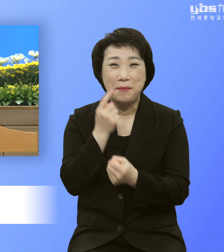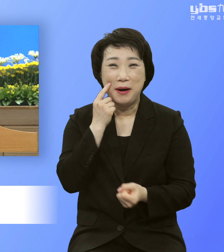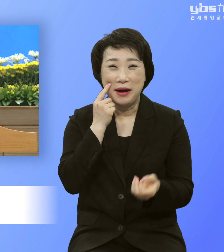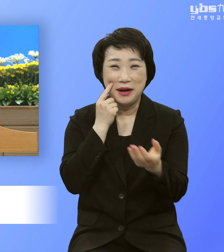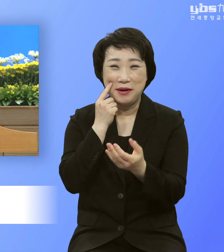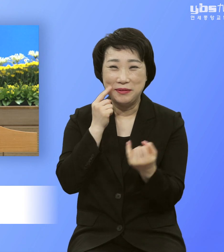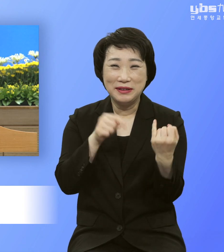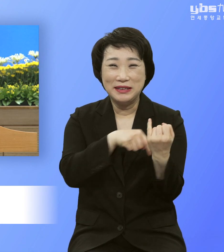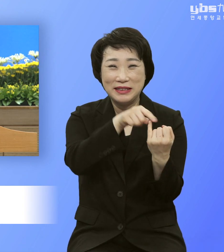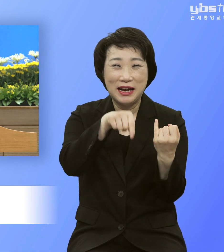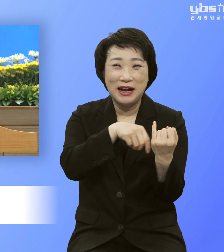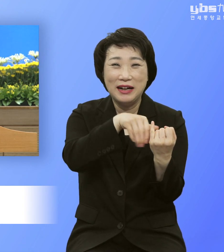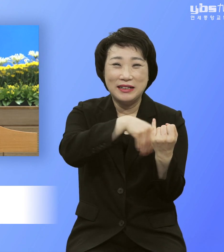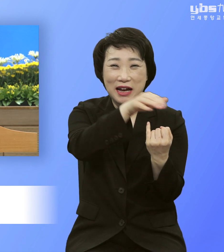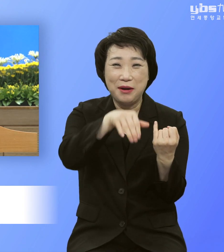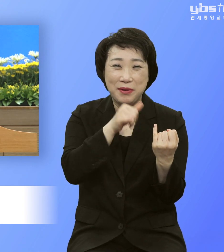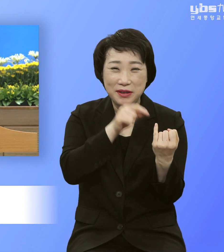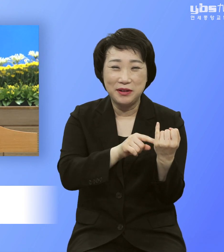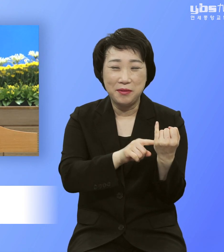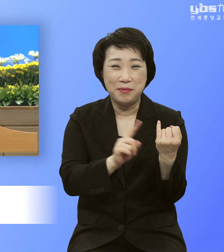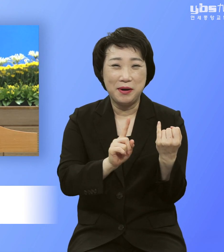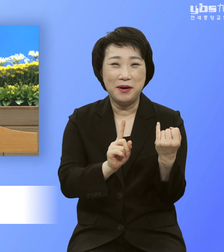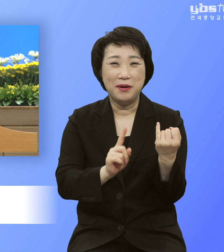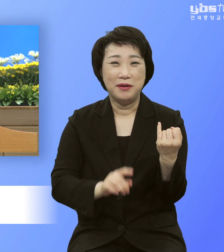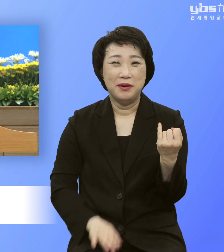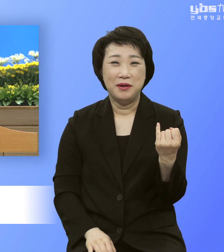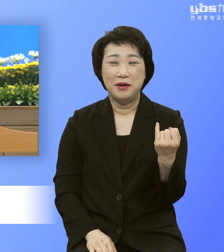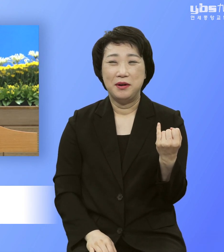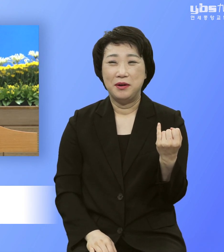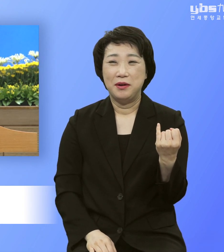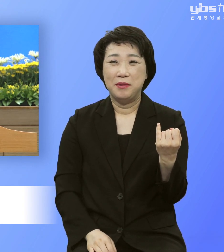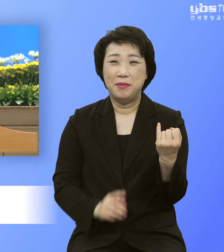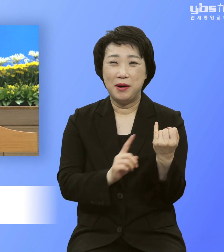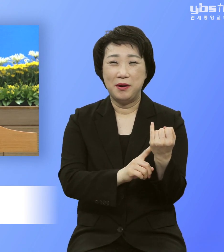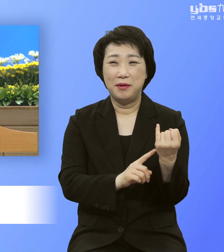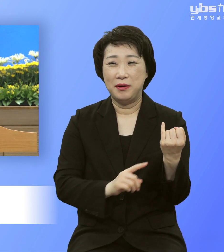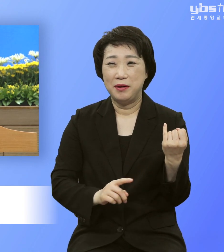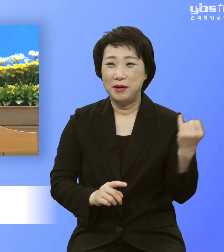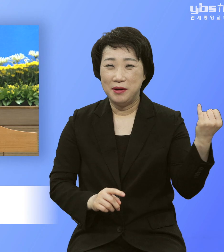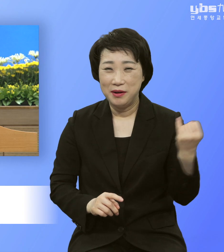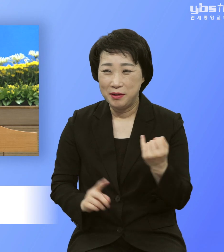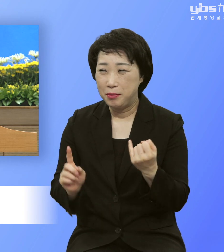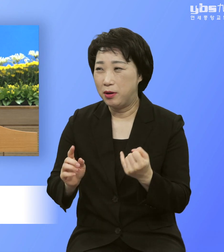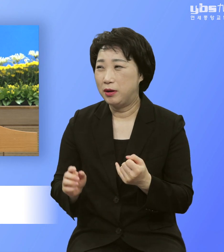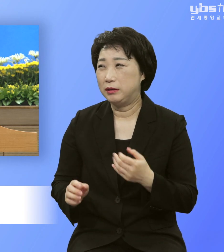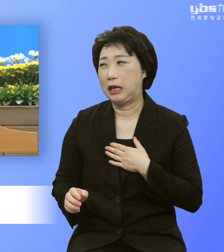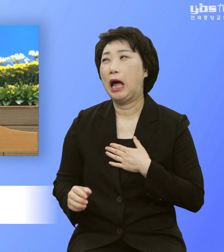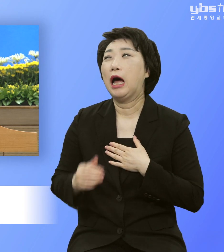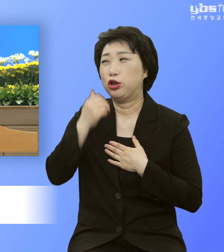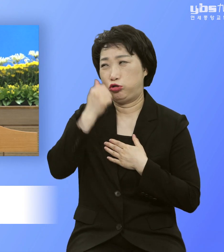우리 자매들에게 말 안 해도 뭐 어느 계제가 나면 제가 만나는 사람이